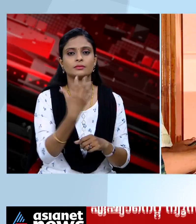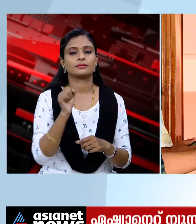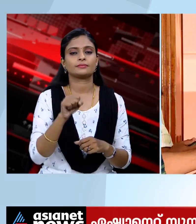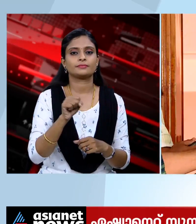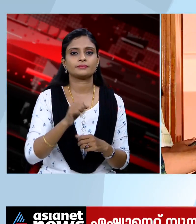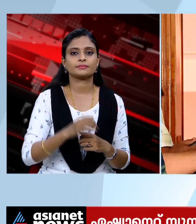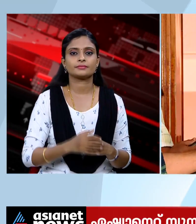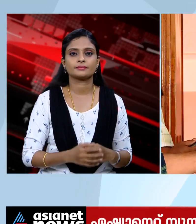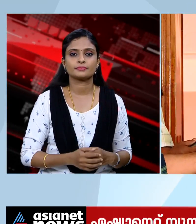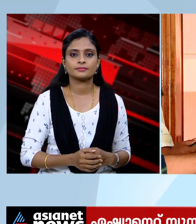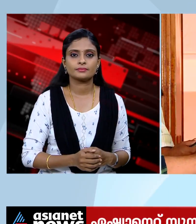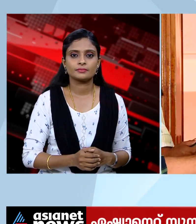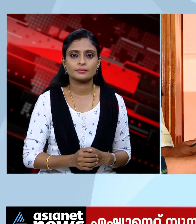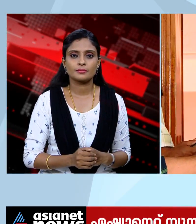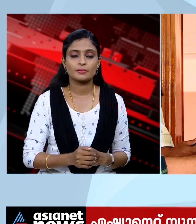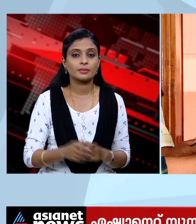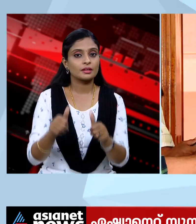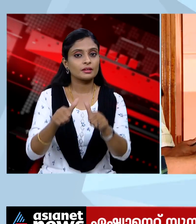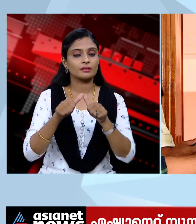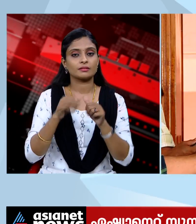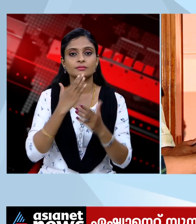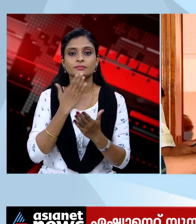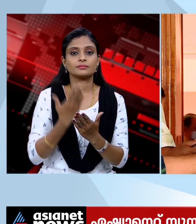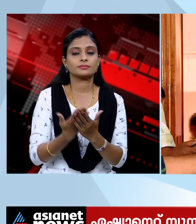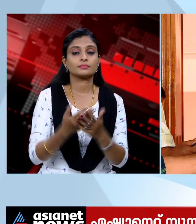ഘട്ടത്തിൽ ഇവിടെ നിന്ന് ലഭിക്കുന്നത്. ശരി ബിബിൻ,